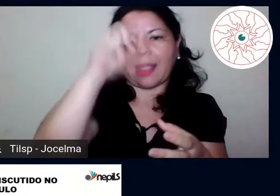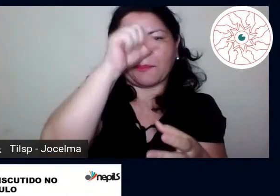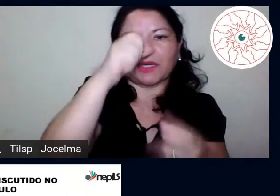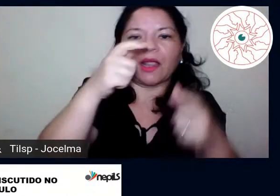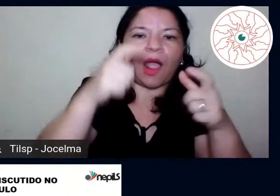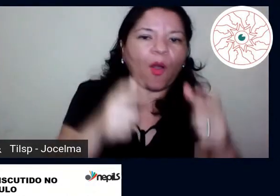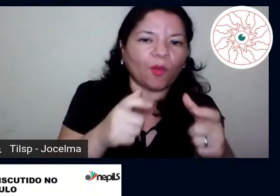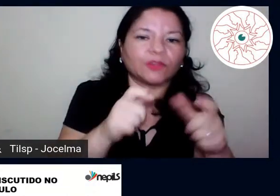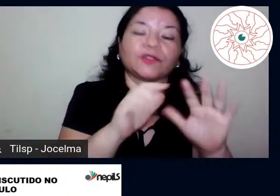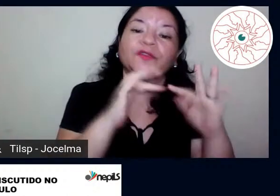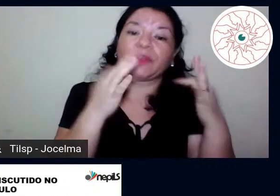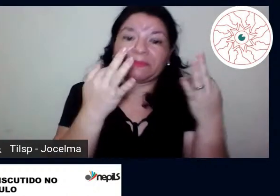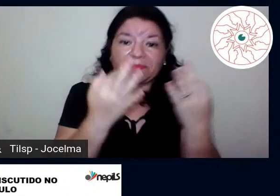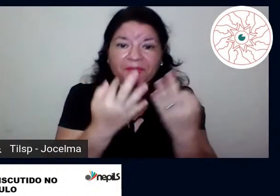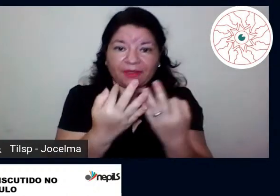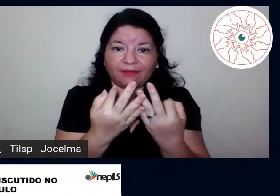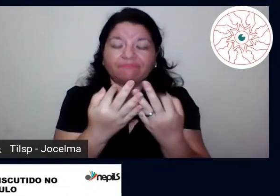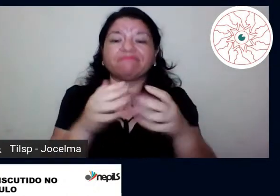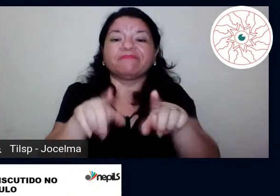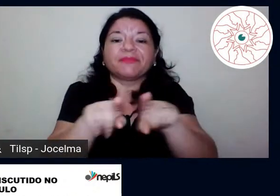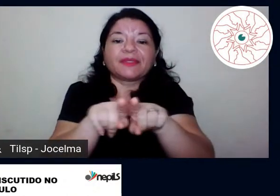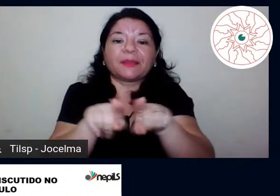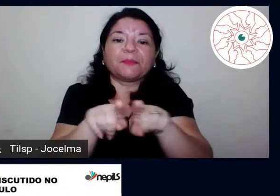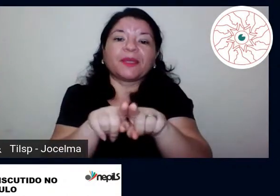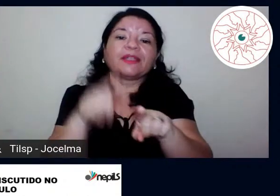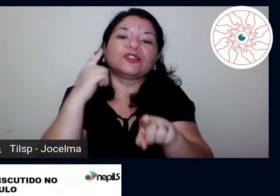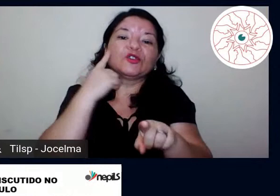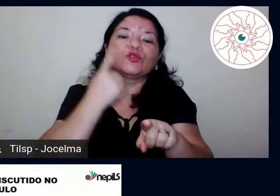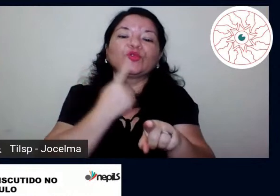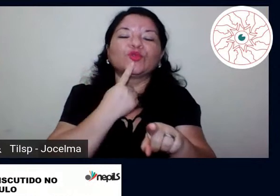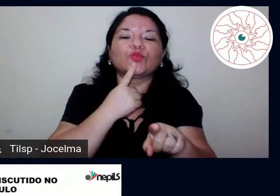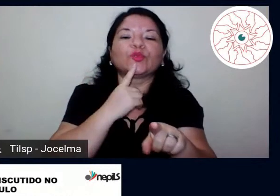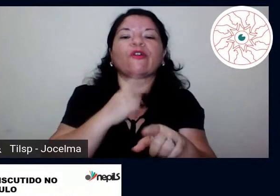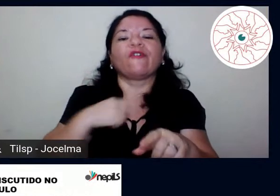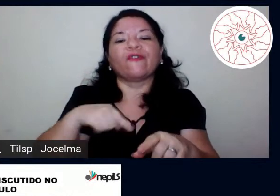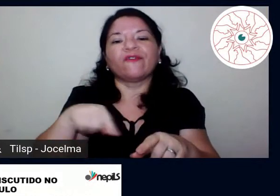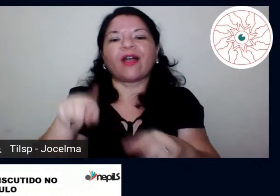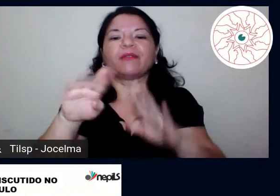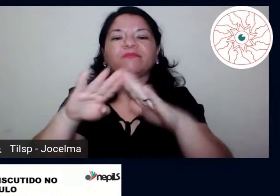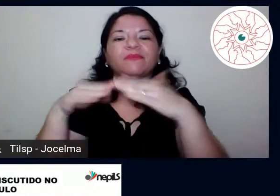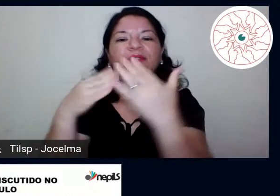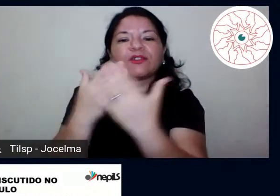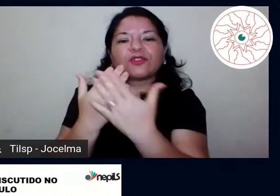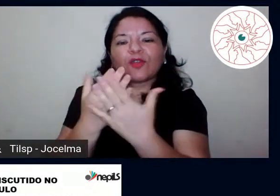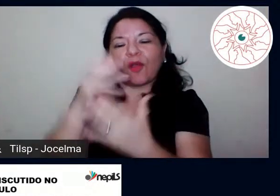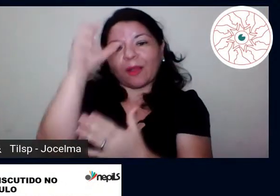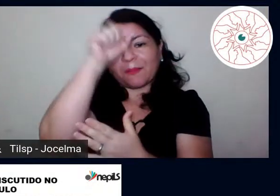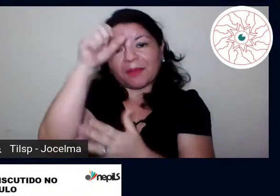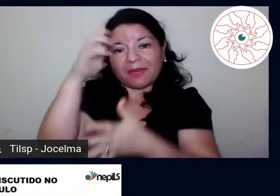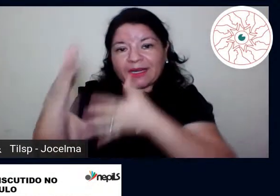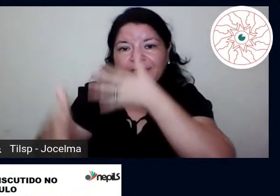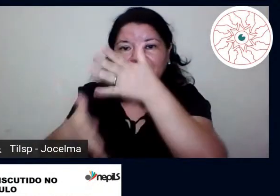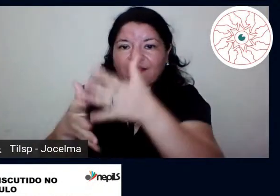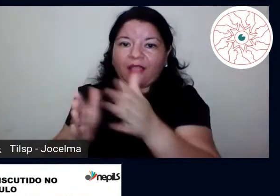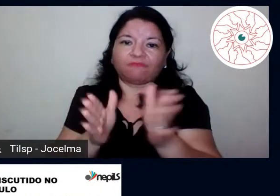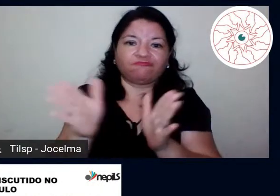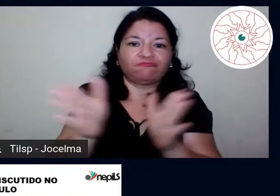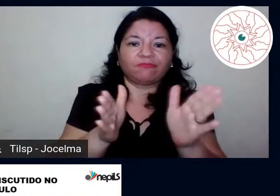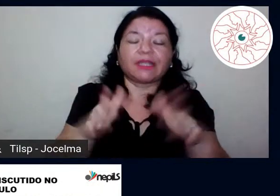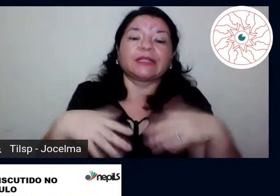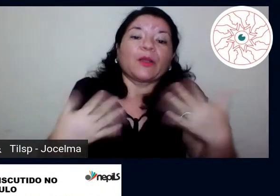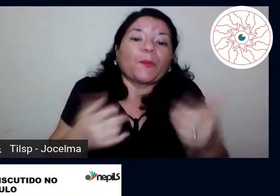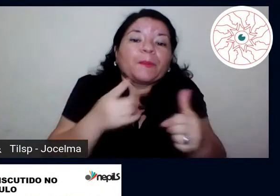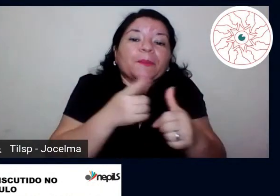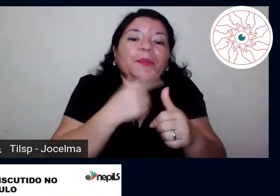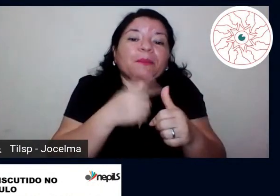ou eh no caso também dos surdos que vão paraa escola para aprender uma língua de sinais. Então, a sua primeira modalidade